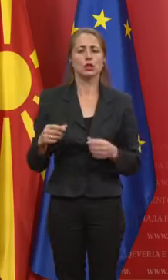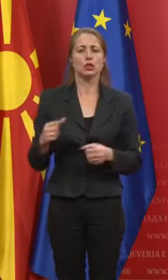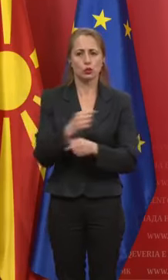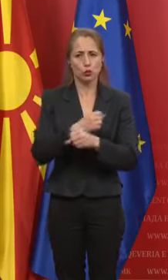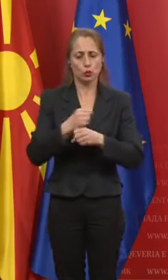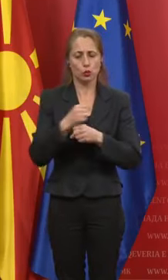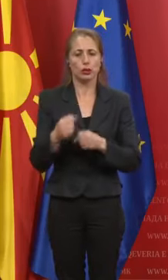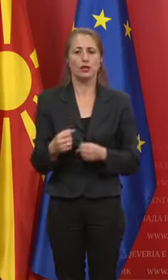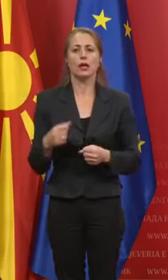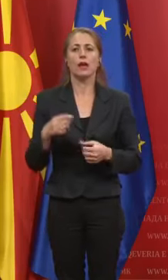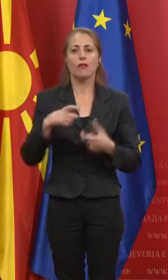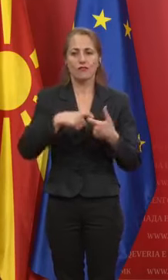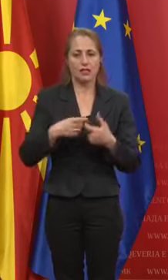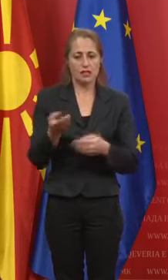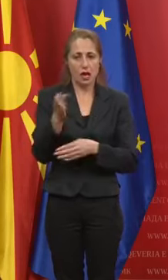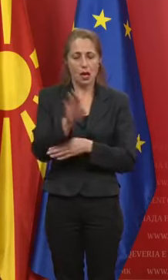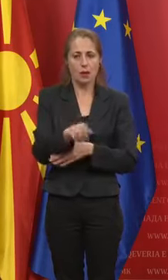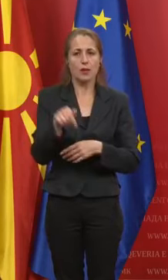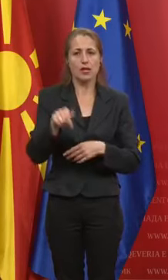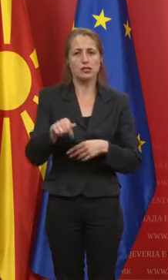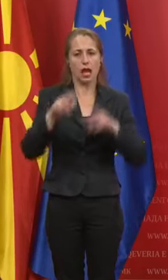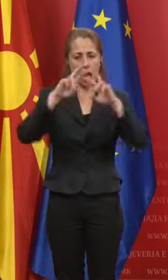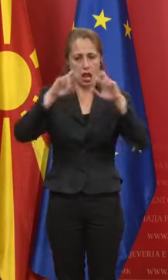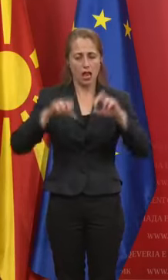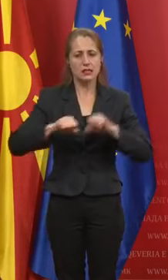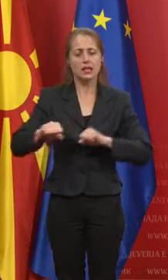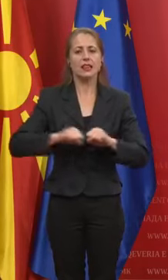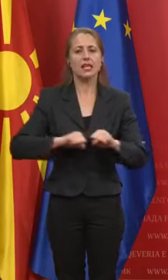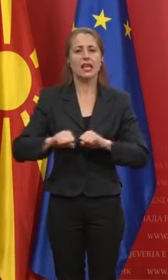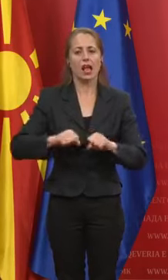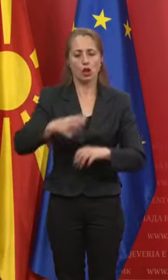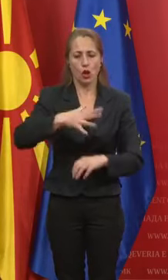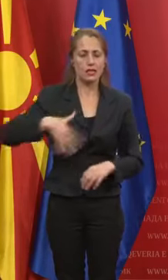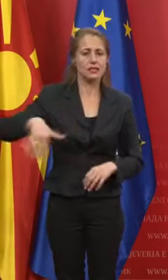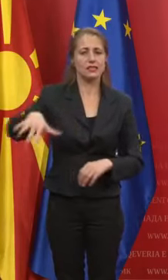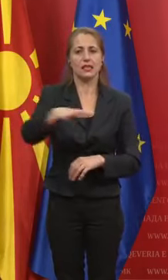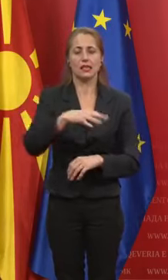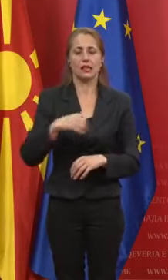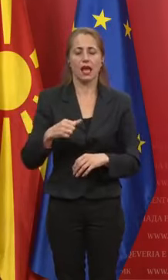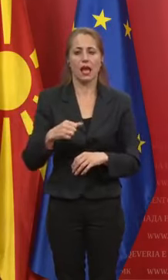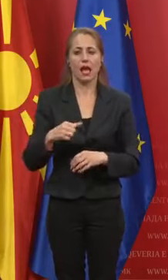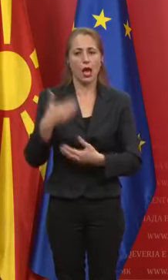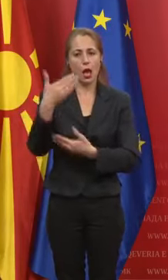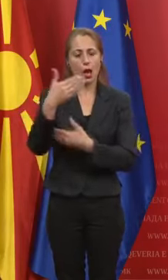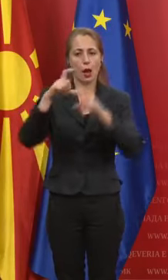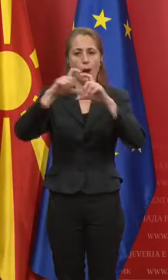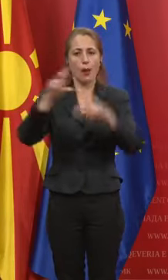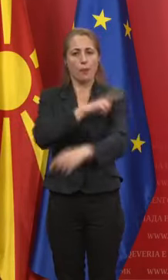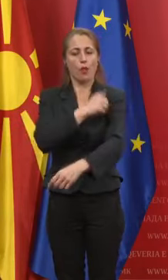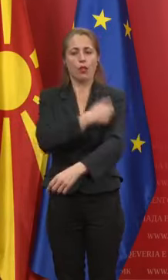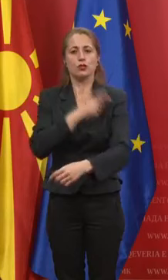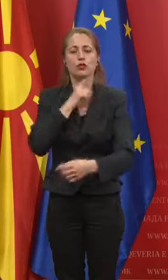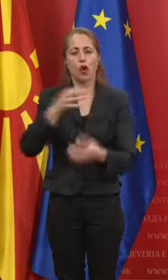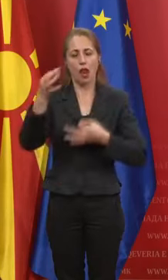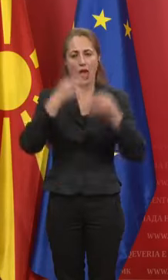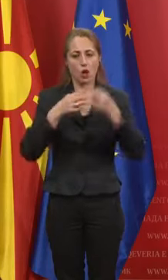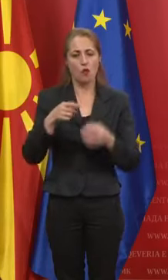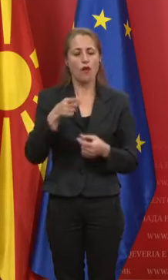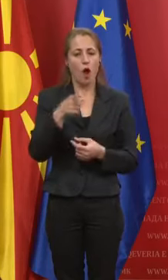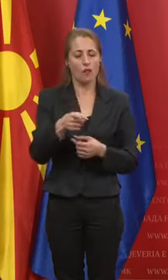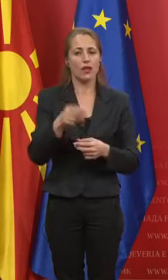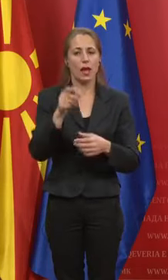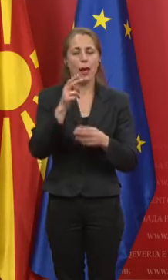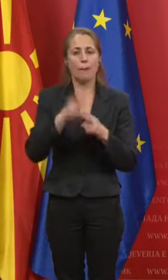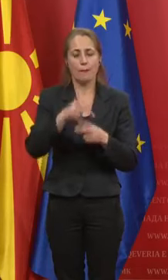смртноста се работи на интерни анализи од страна директорите на сите клиники, болници, кај што се лекуваат овие пациенти,